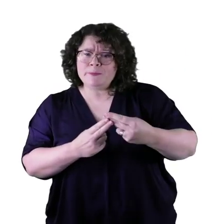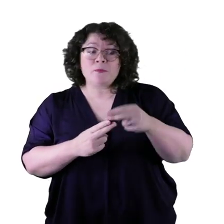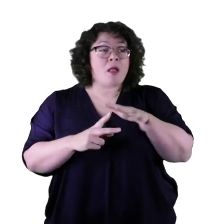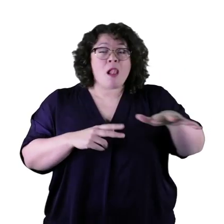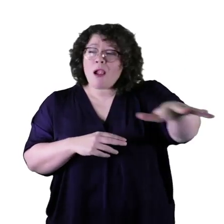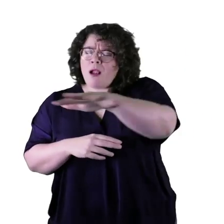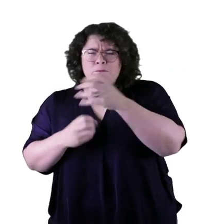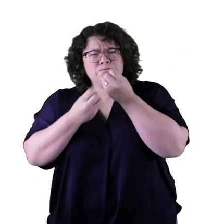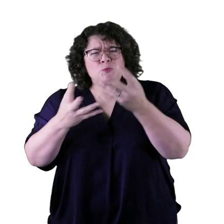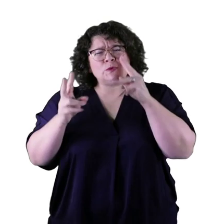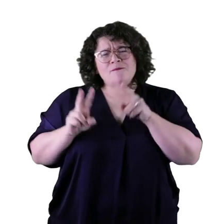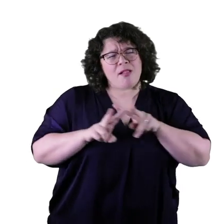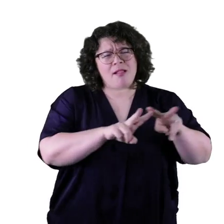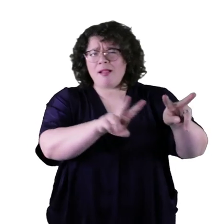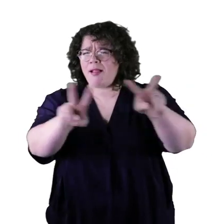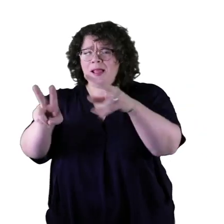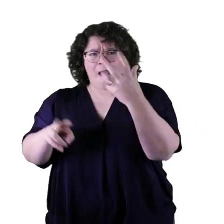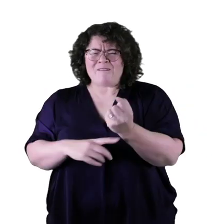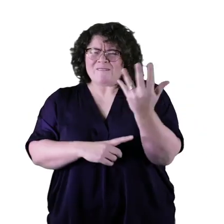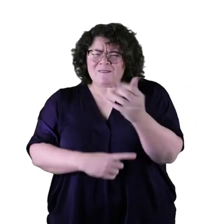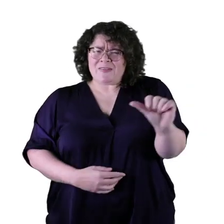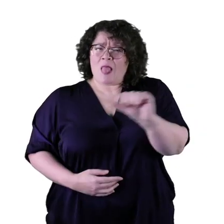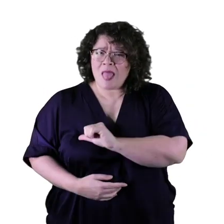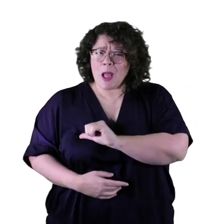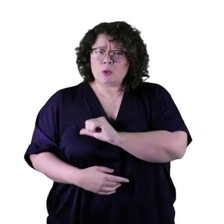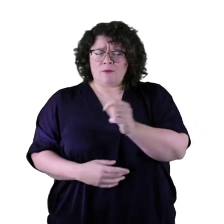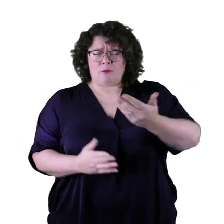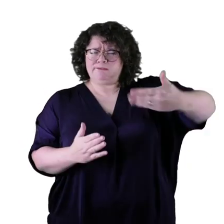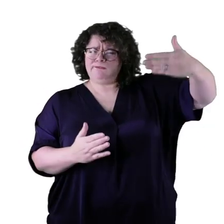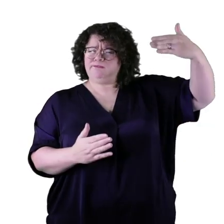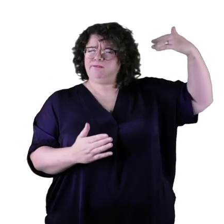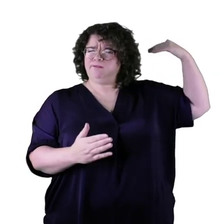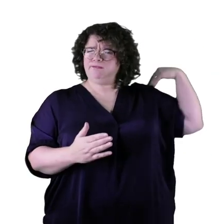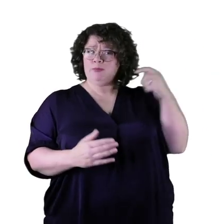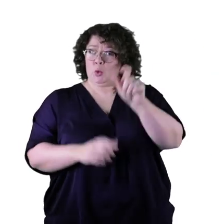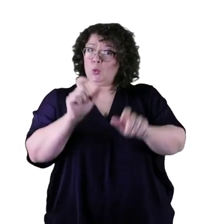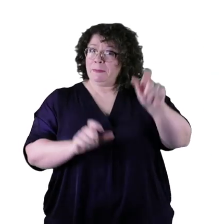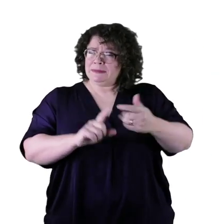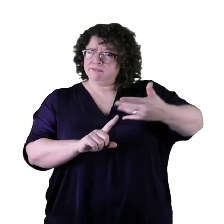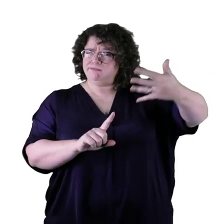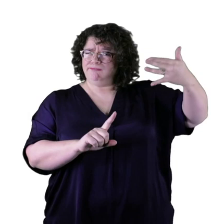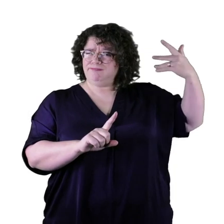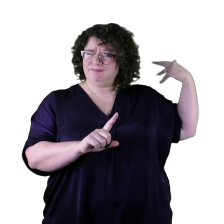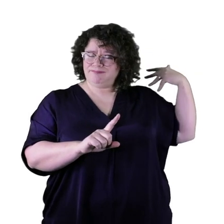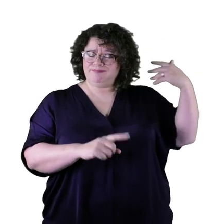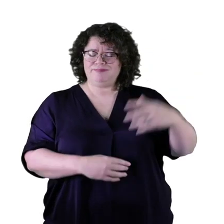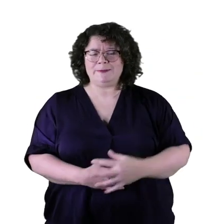datgelu dros 15,000 o flynyddoedd o hanes dynol. Fan hyn, caiff cymunedau eu cysylltu gan y